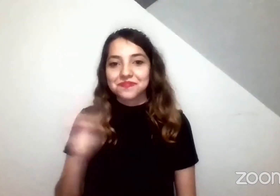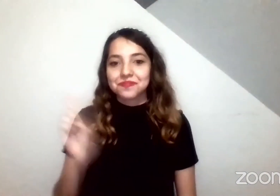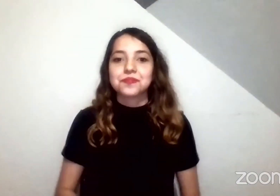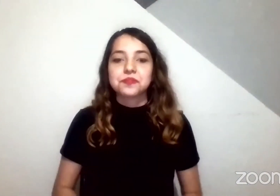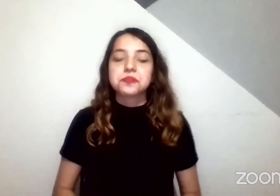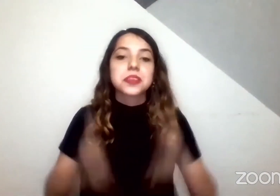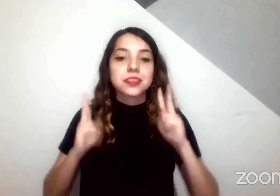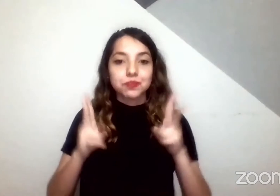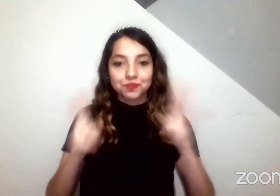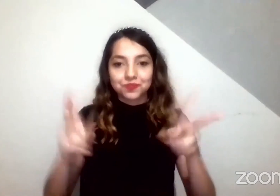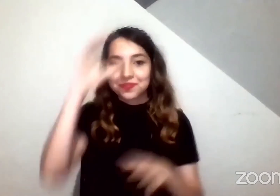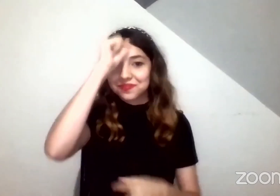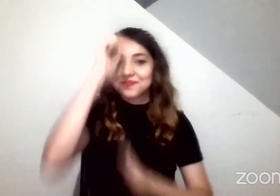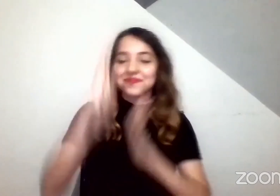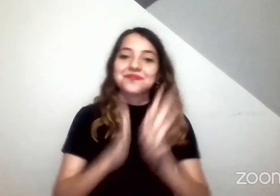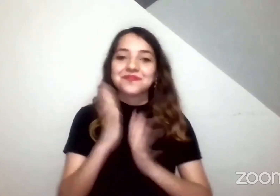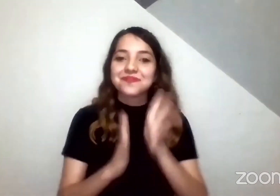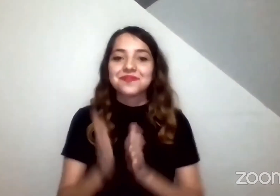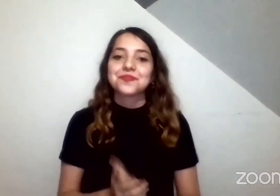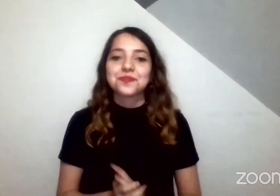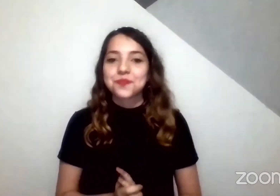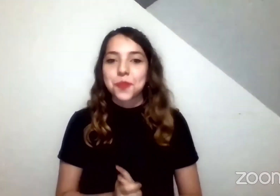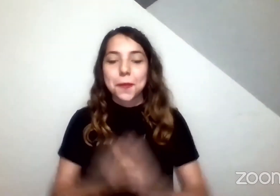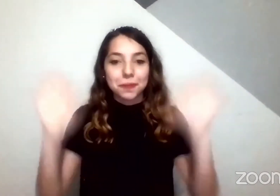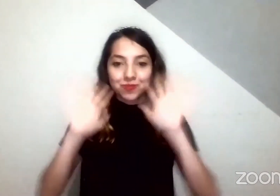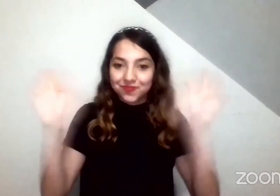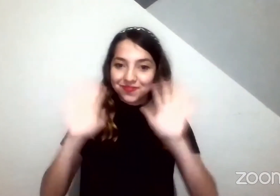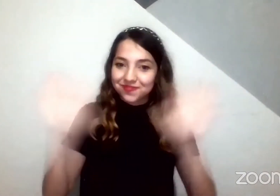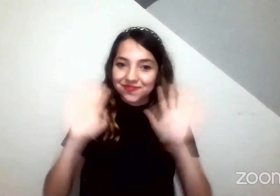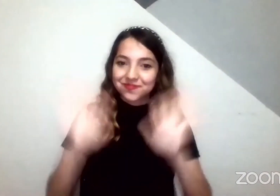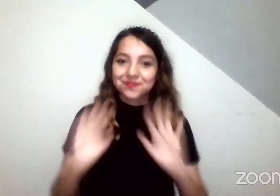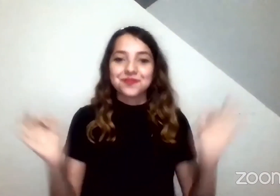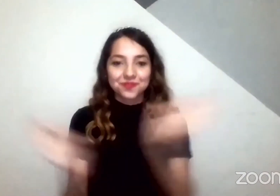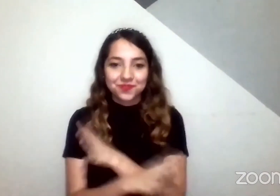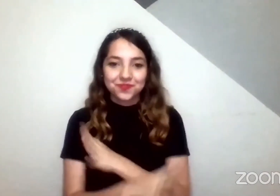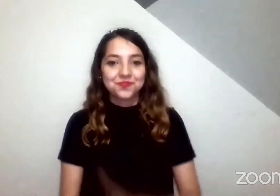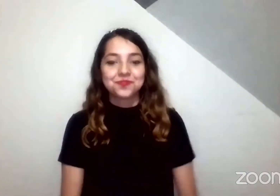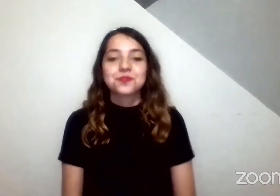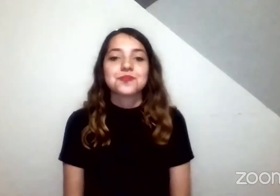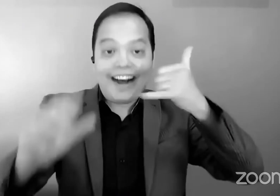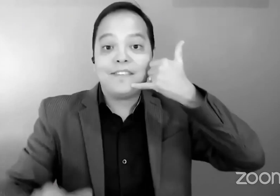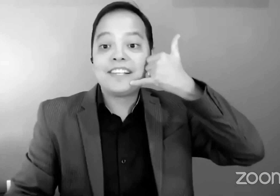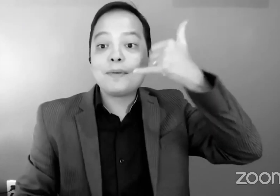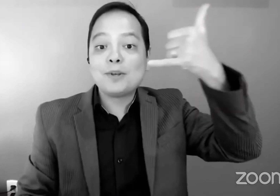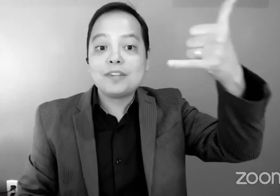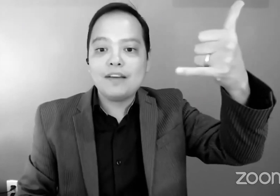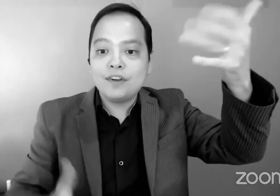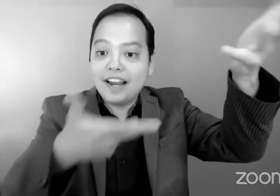não desistir, mas continuar aprendendo língua de sinais. Tchau! Avisa a pessoa no telefone que ela tem